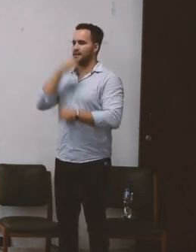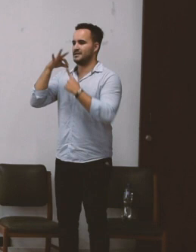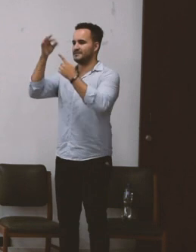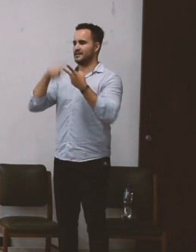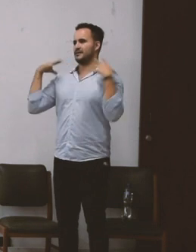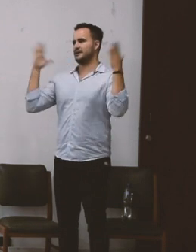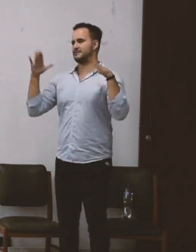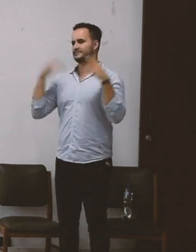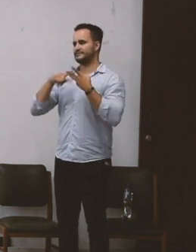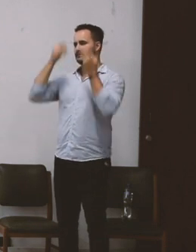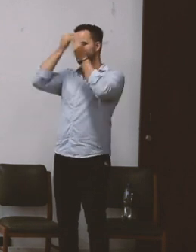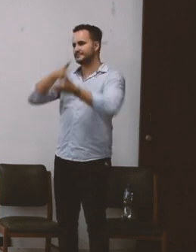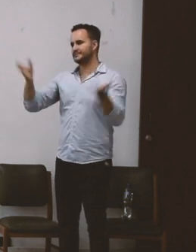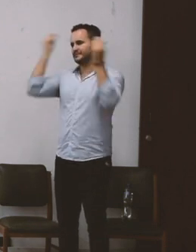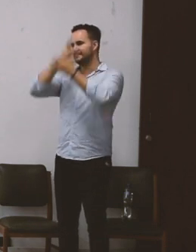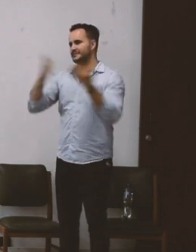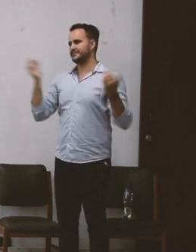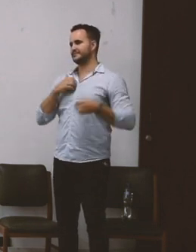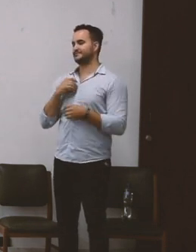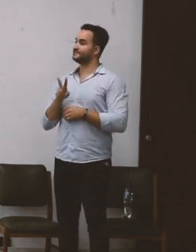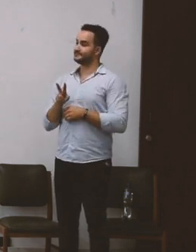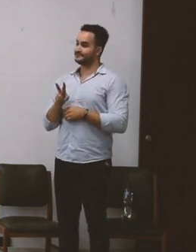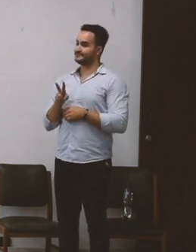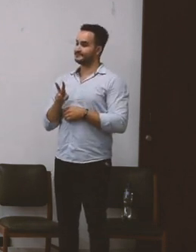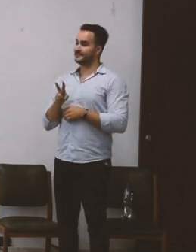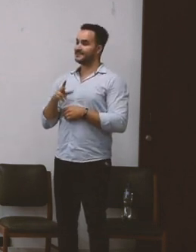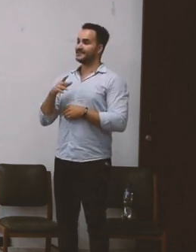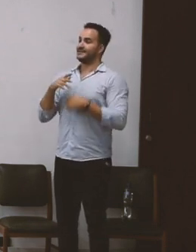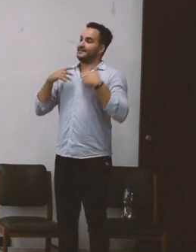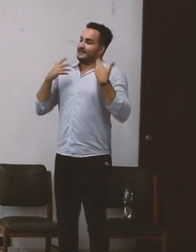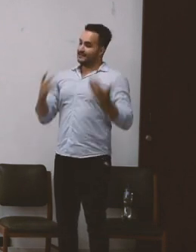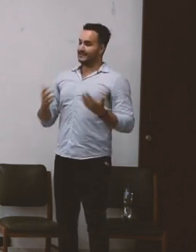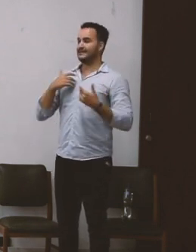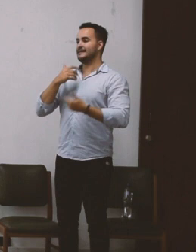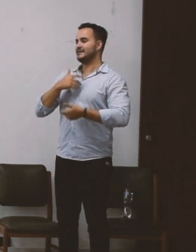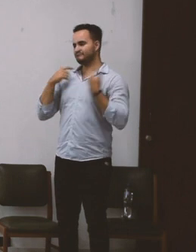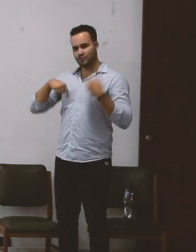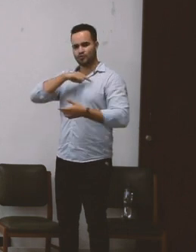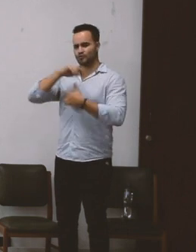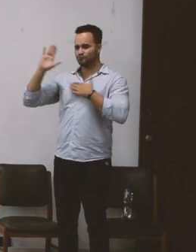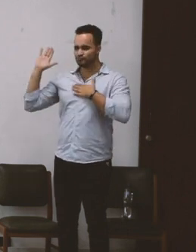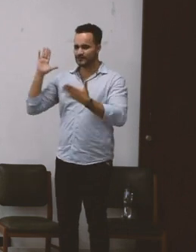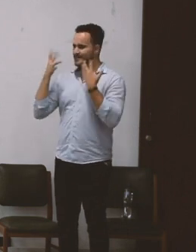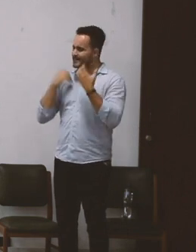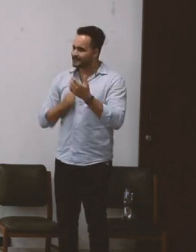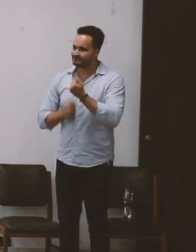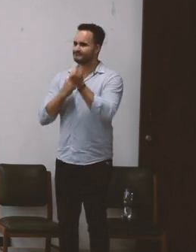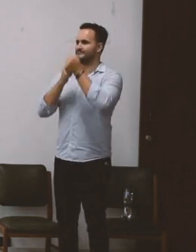y bendiciones, apuntando a la inmensa fuerza de voluntad que tienen para salir adelante. El final